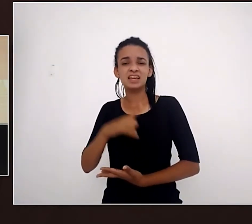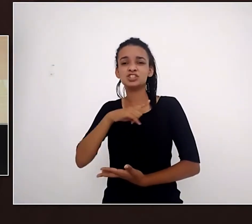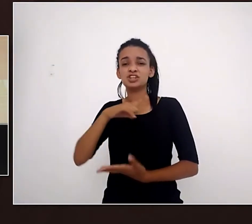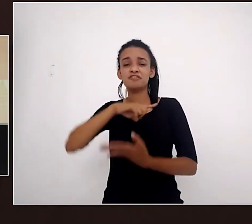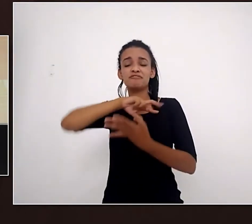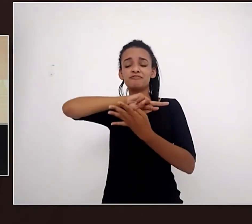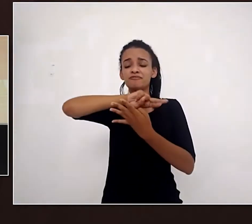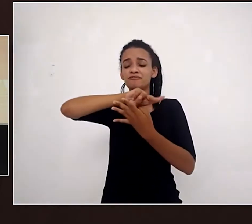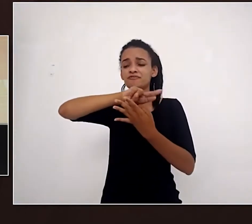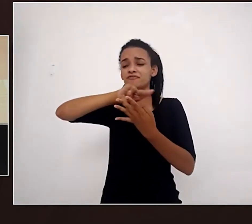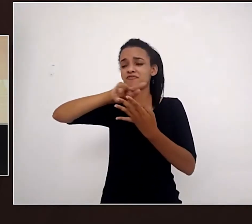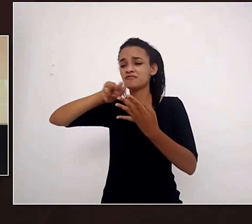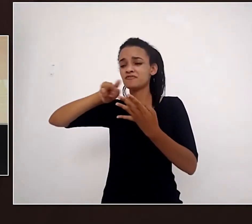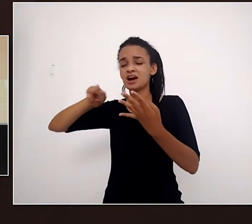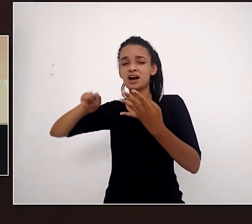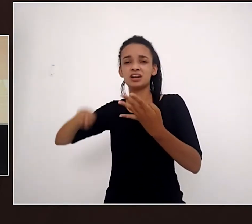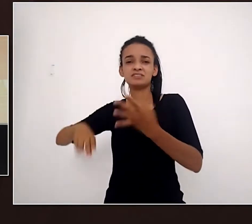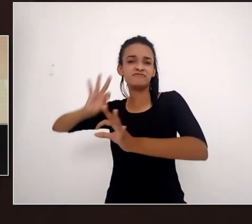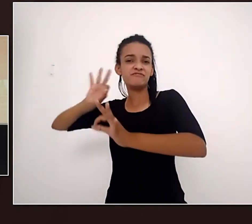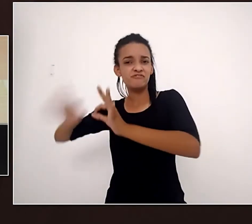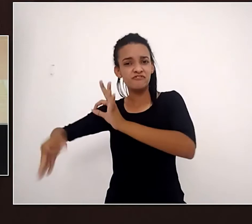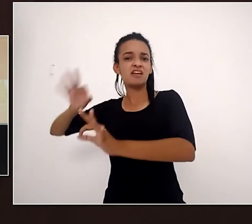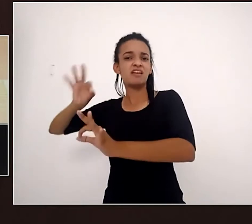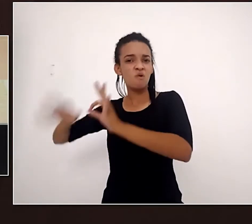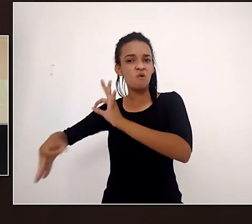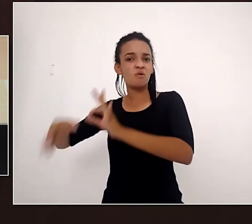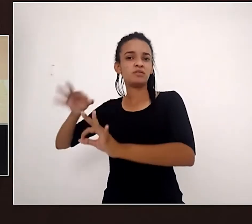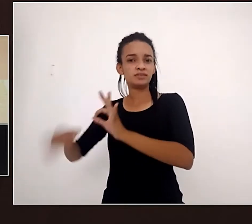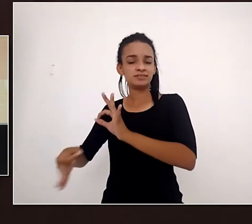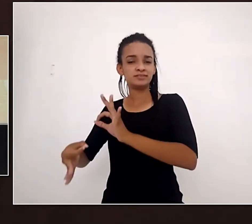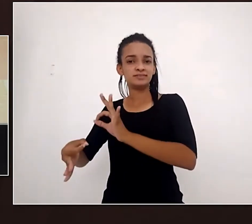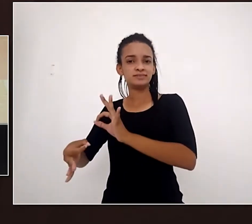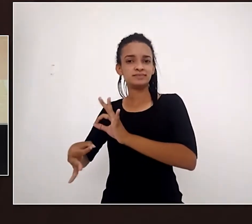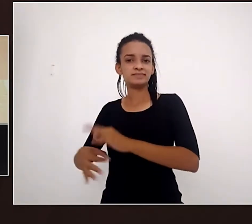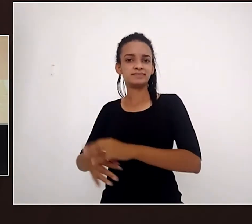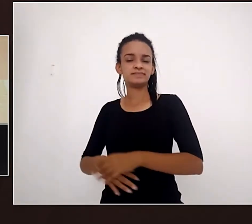né? Tudo isso o quê? Para agradar esse